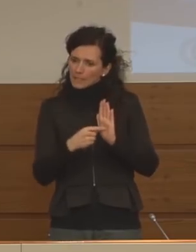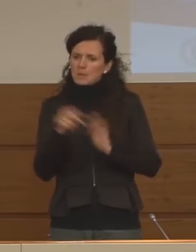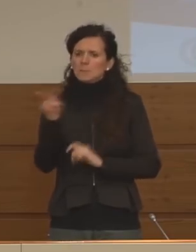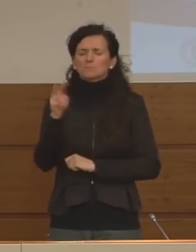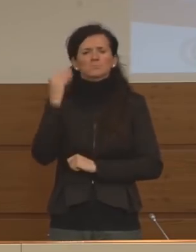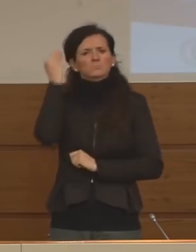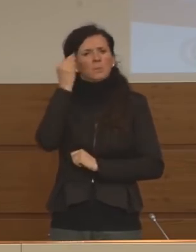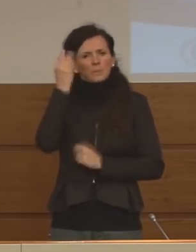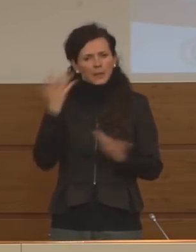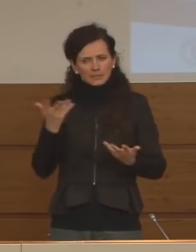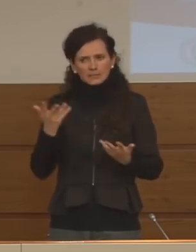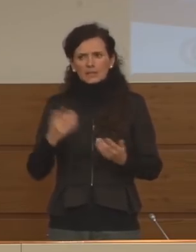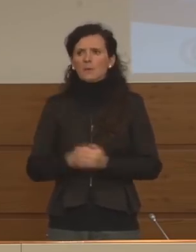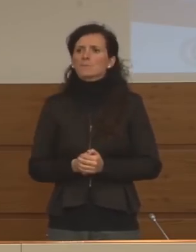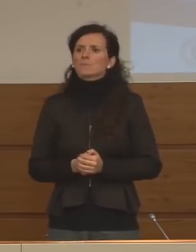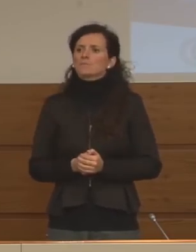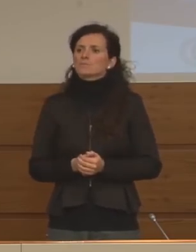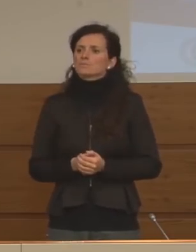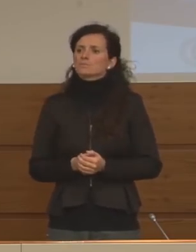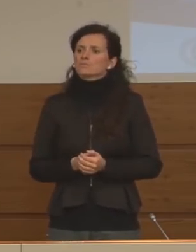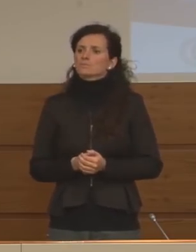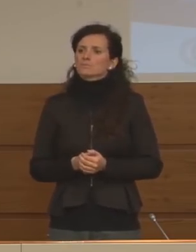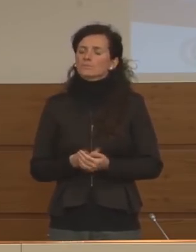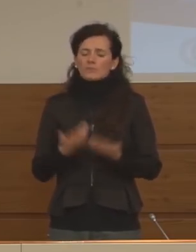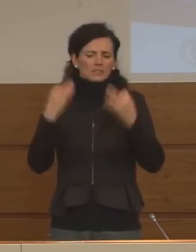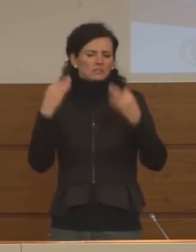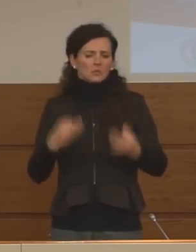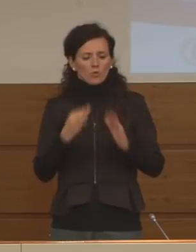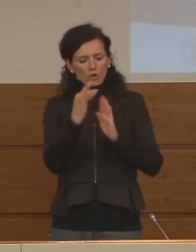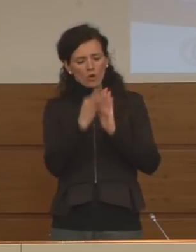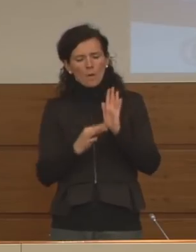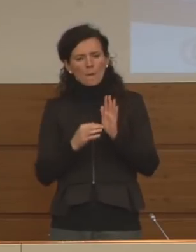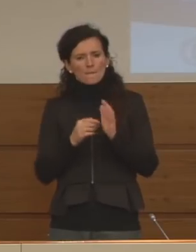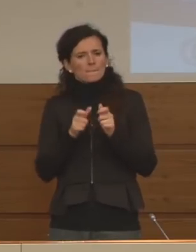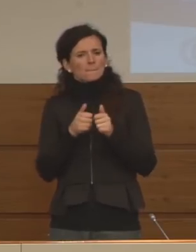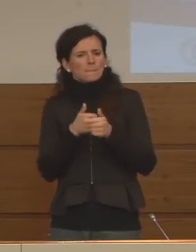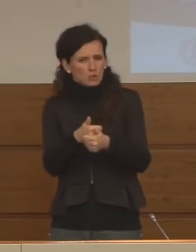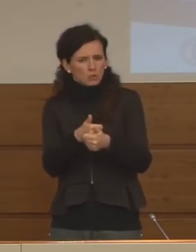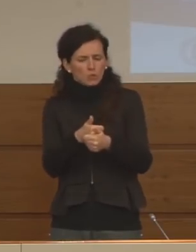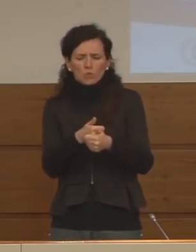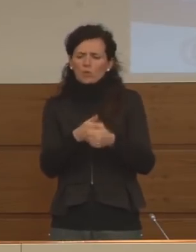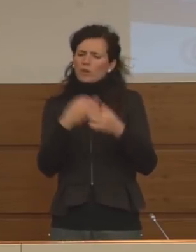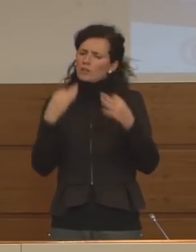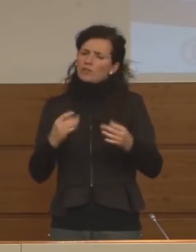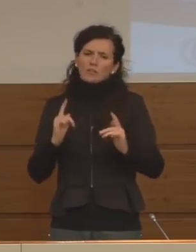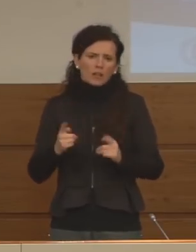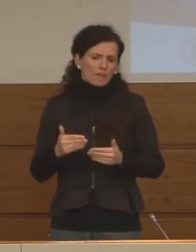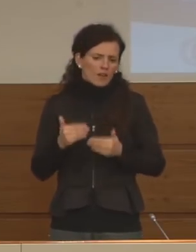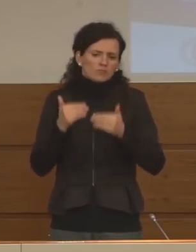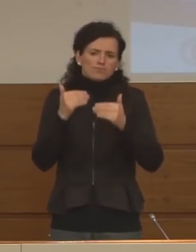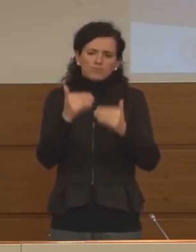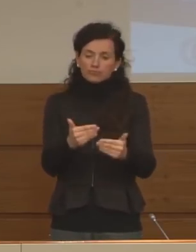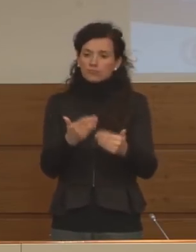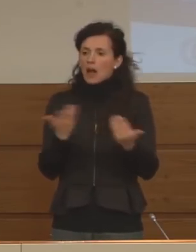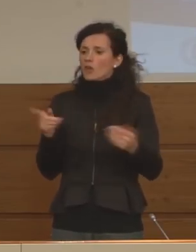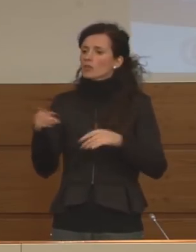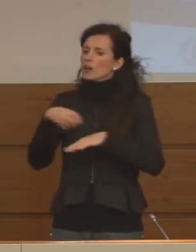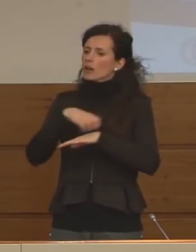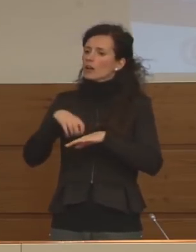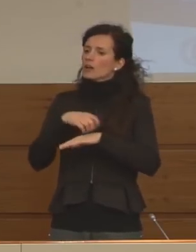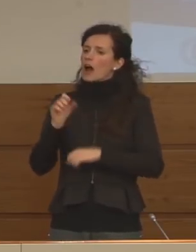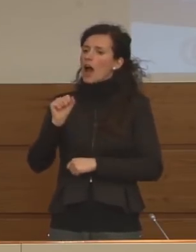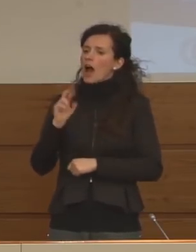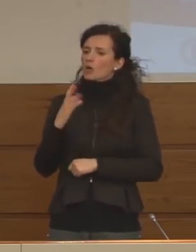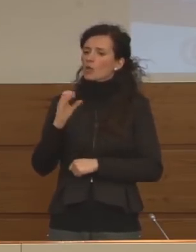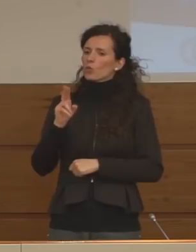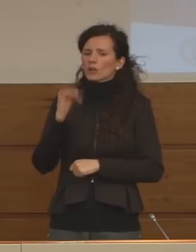inevitabile una proroga delle misure dunque lei dottor arcuri si allinea cosa